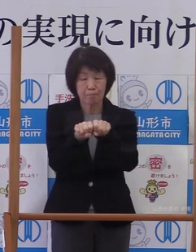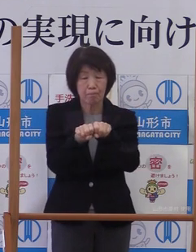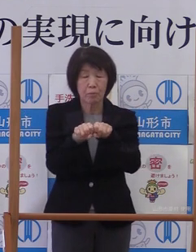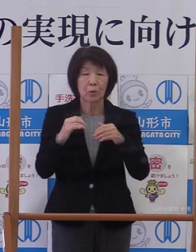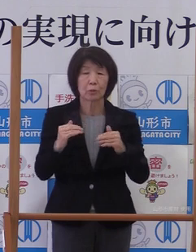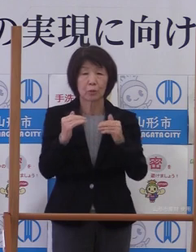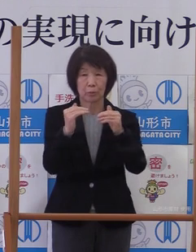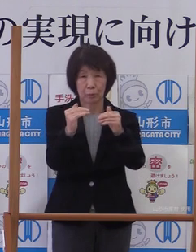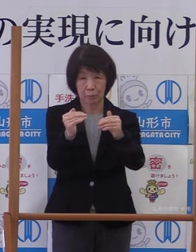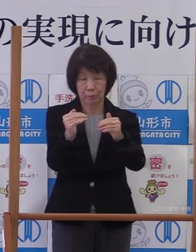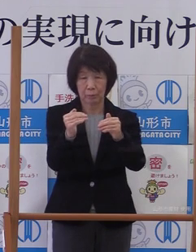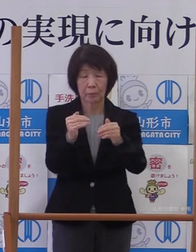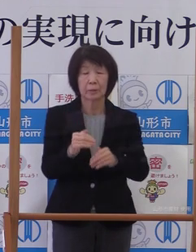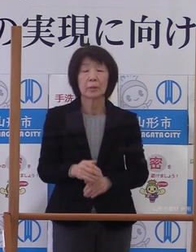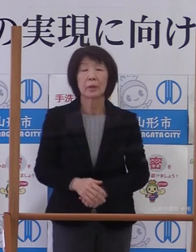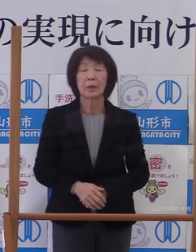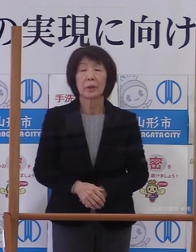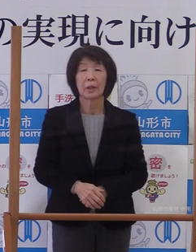進します。